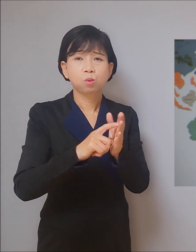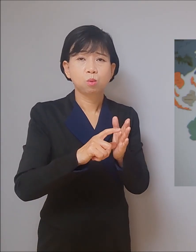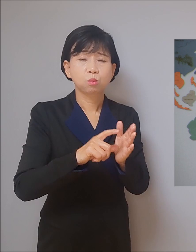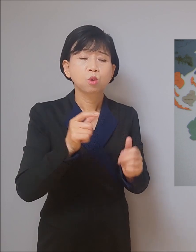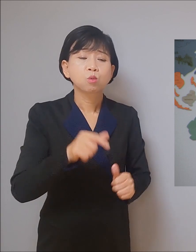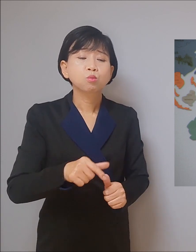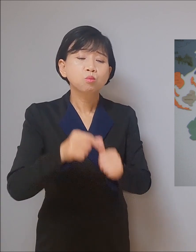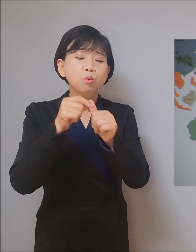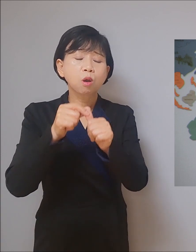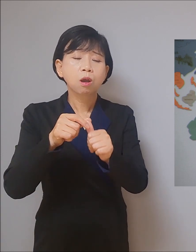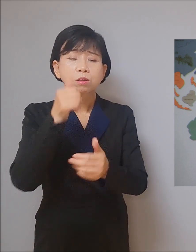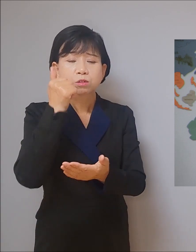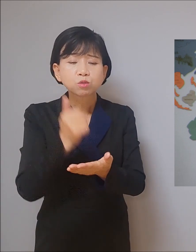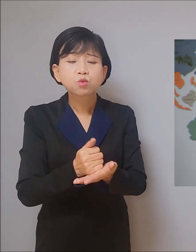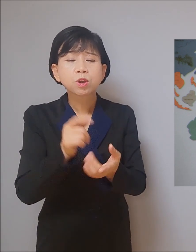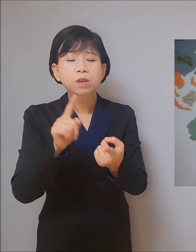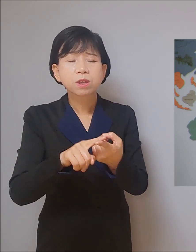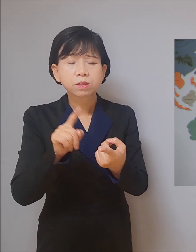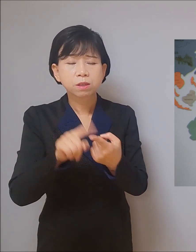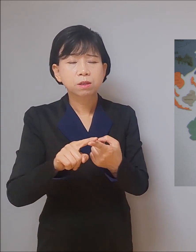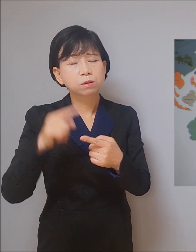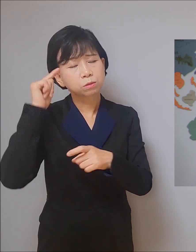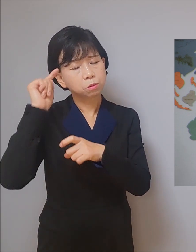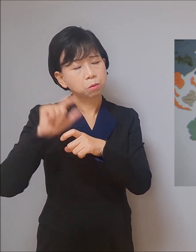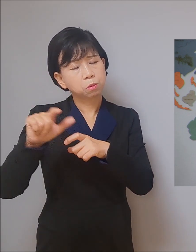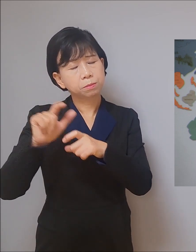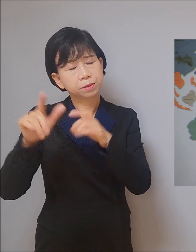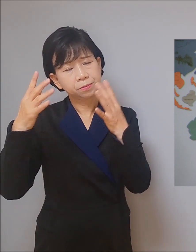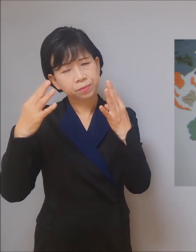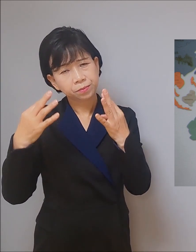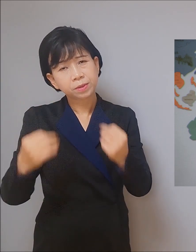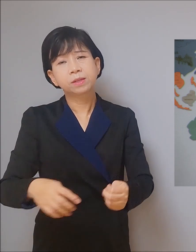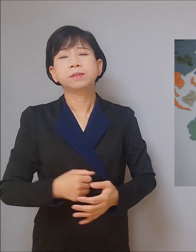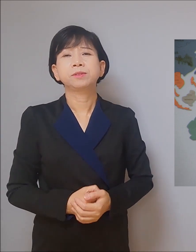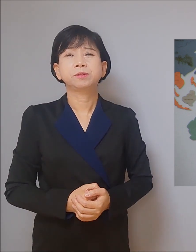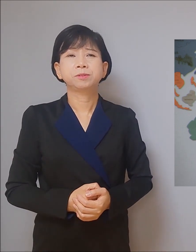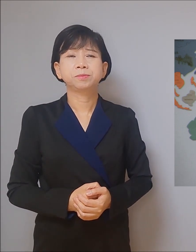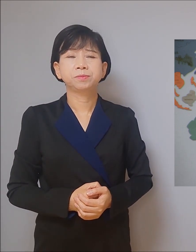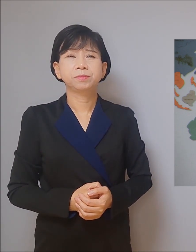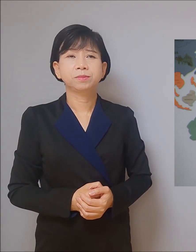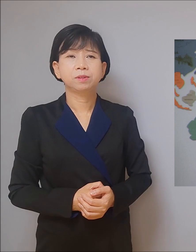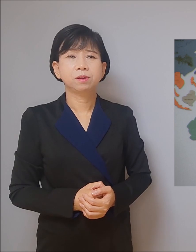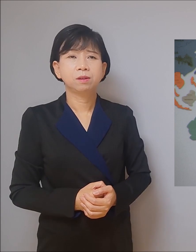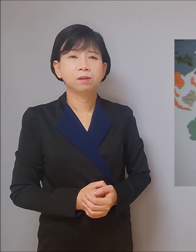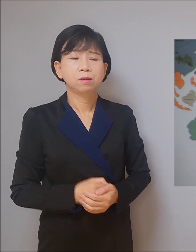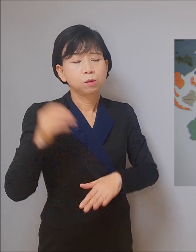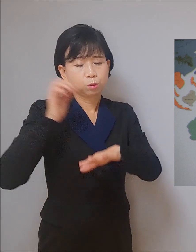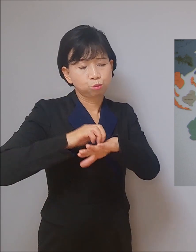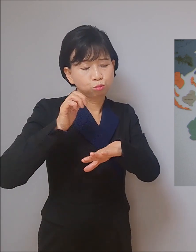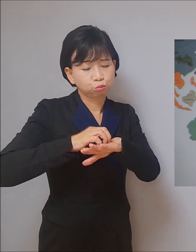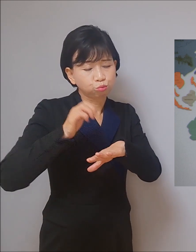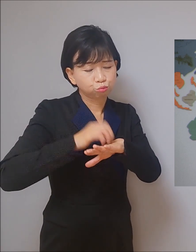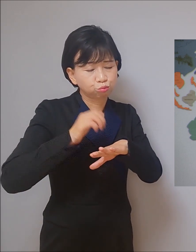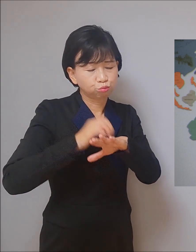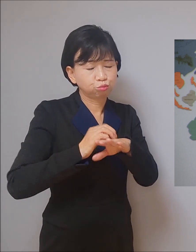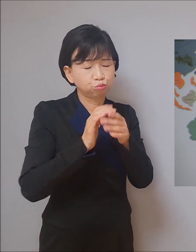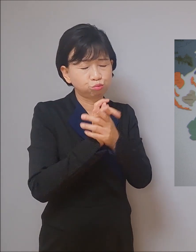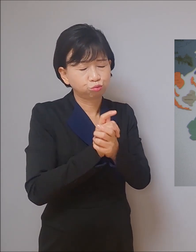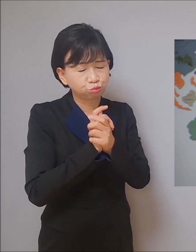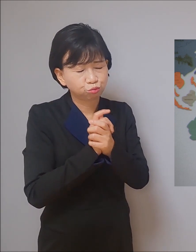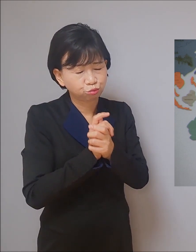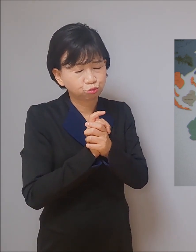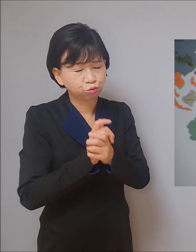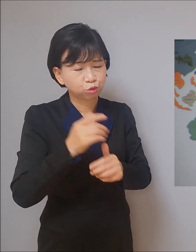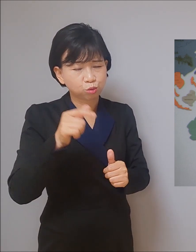죄의 문제에 대해 깊은 고뇌에 빠졌던 사람입니다. 그는 수도원에 들어가 엄격하게 수도 생활을 합니다. 하지만 구원에